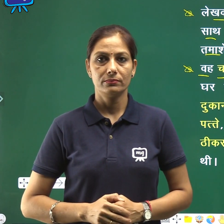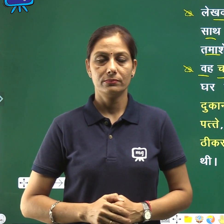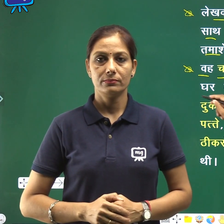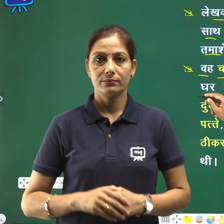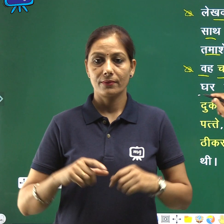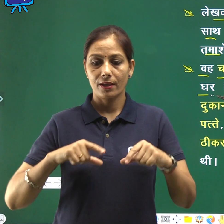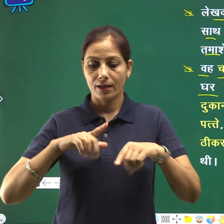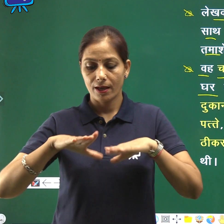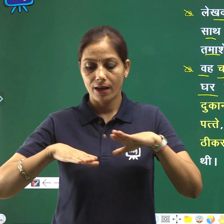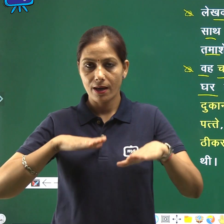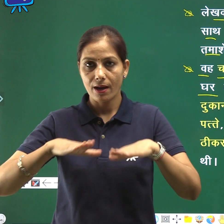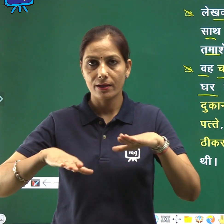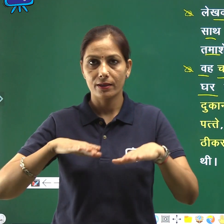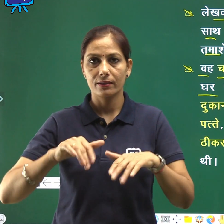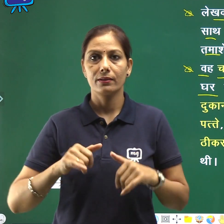नाटक घर बनाकर